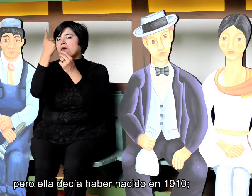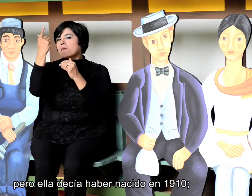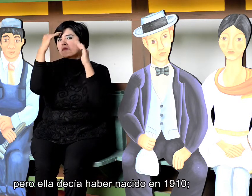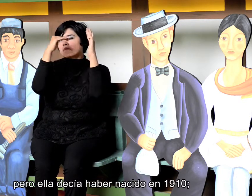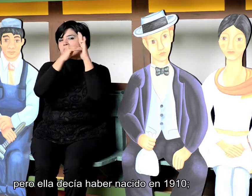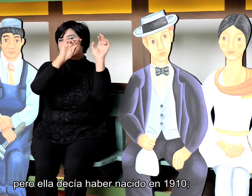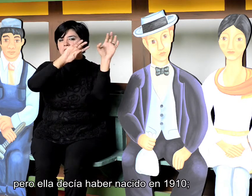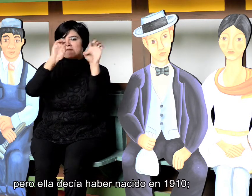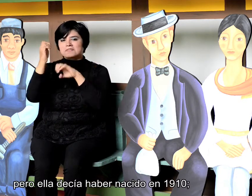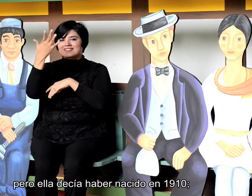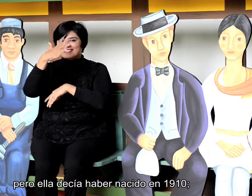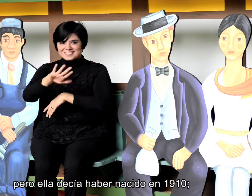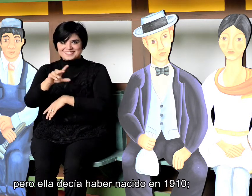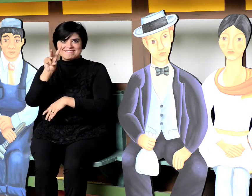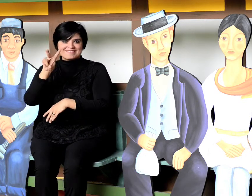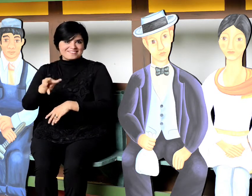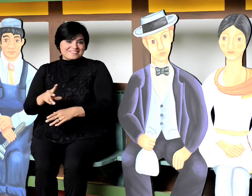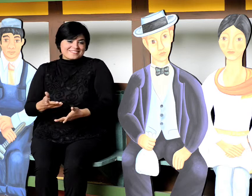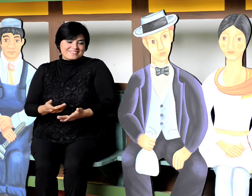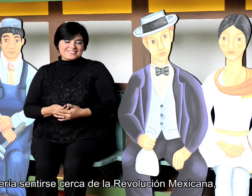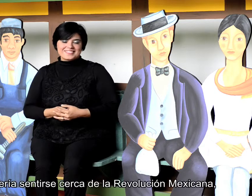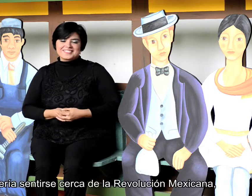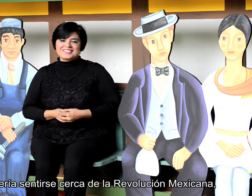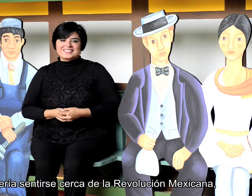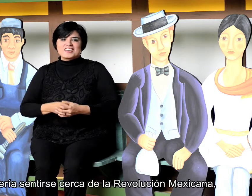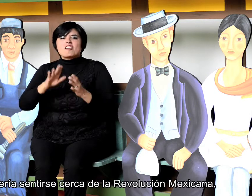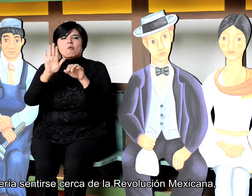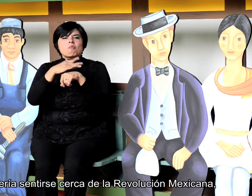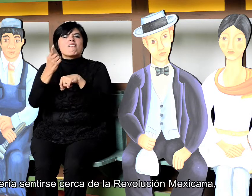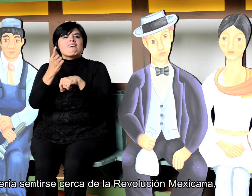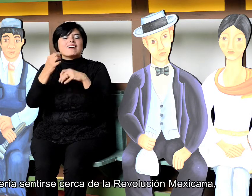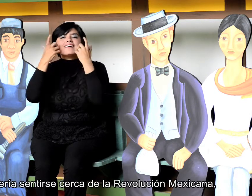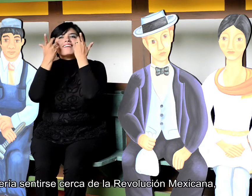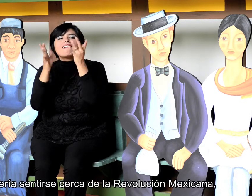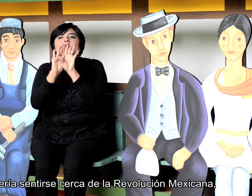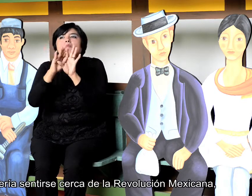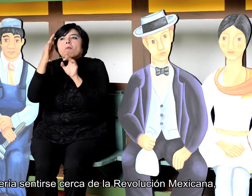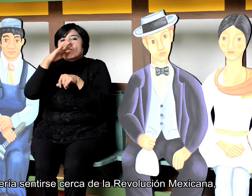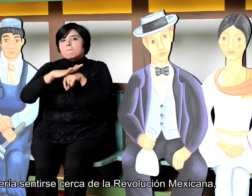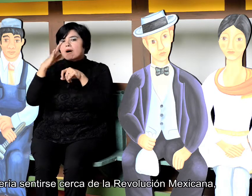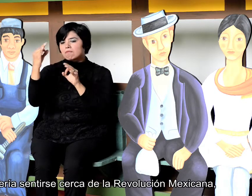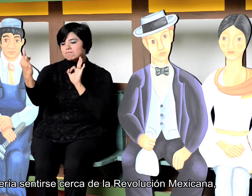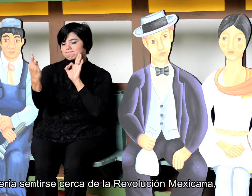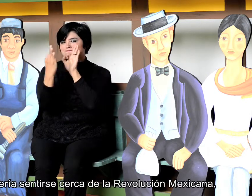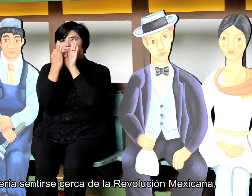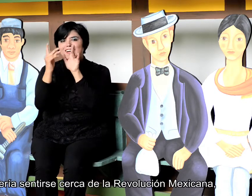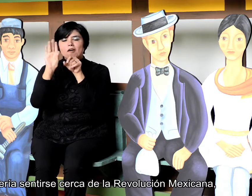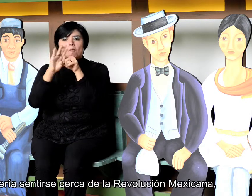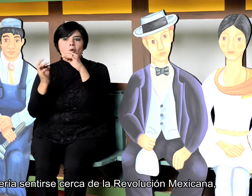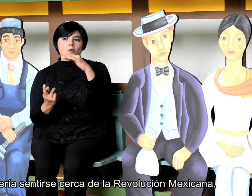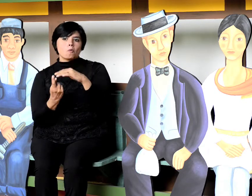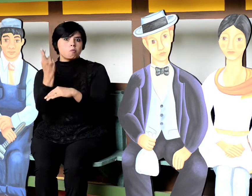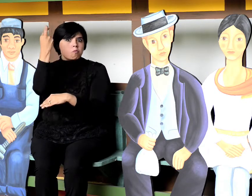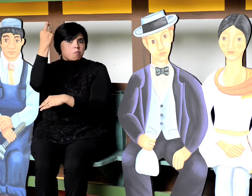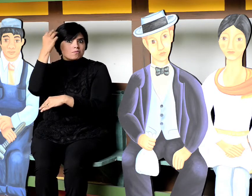en 1910. Quería sentirse cerca de la Revolución Mexicana,